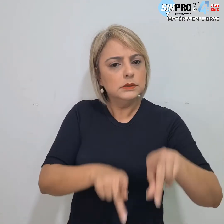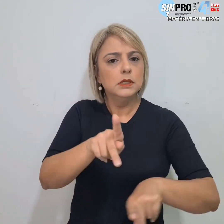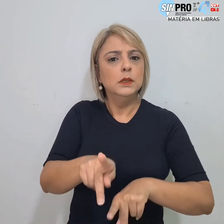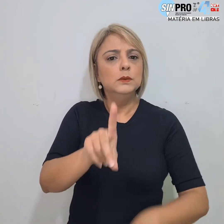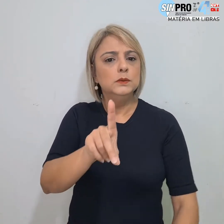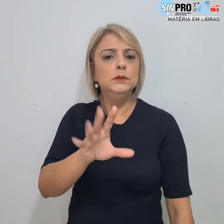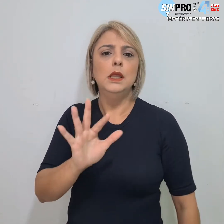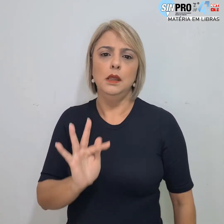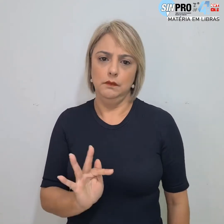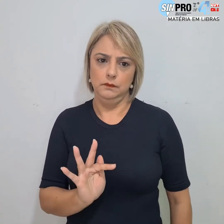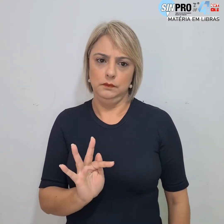DF.